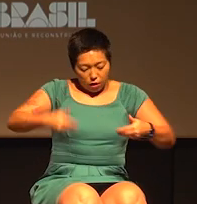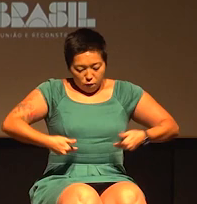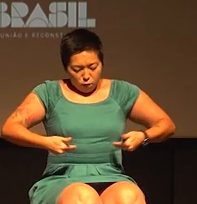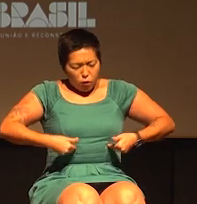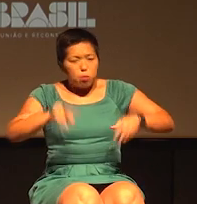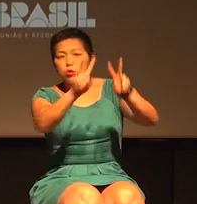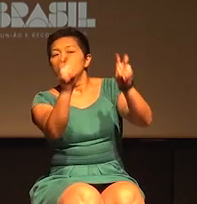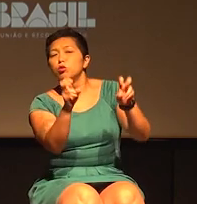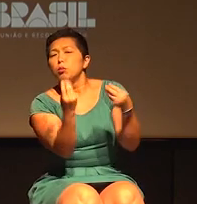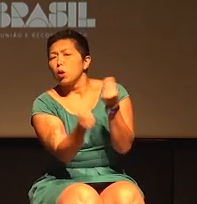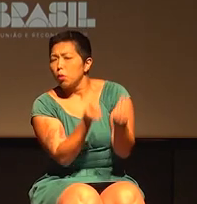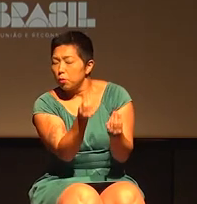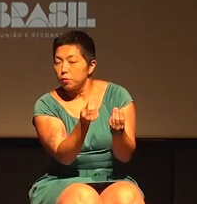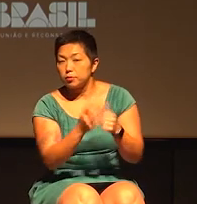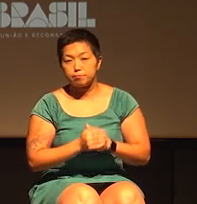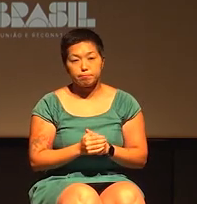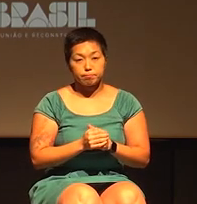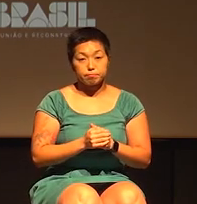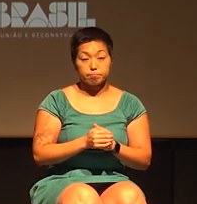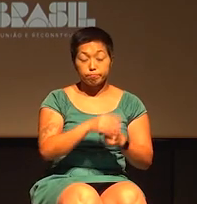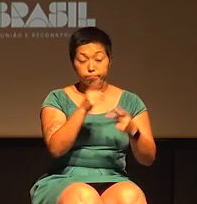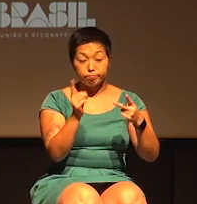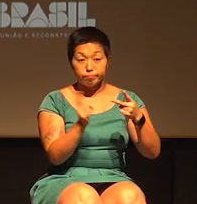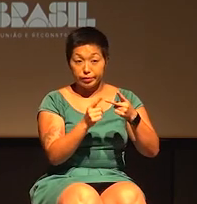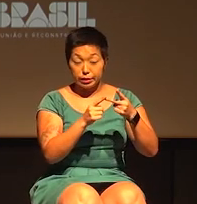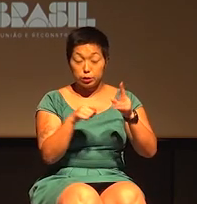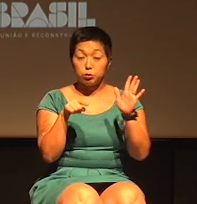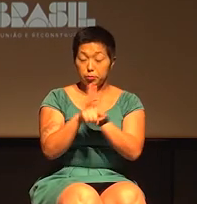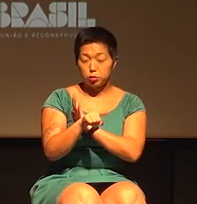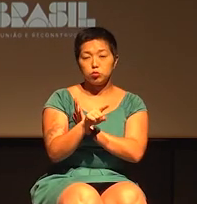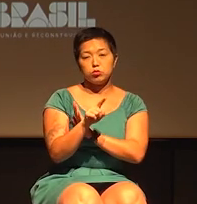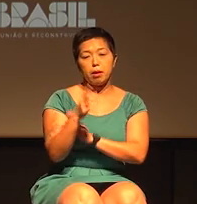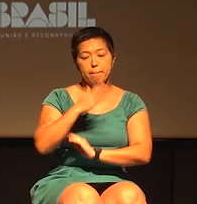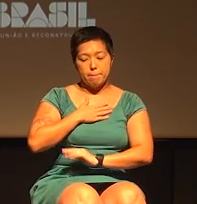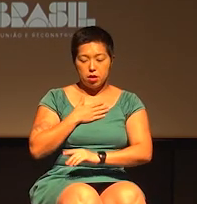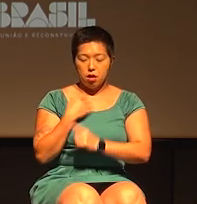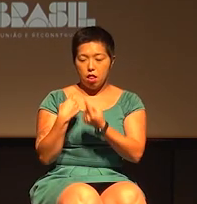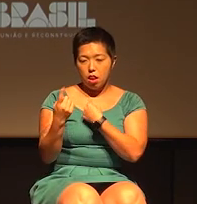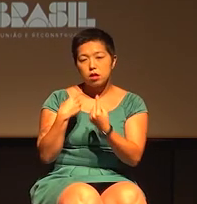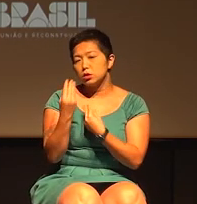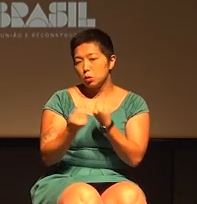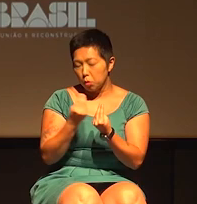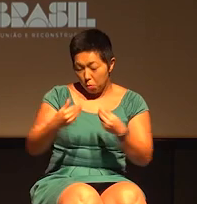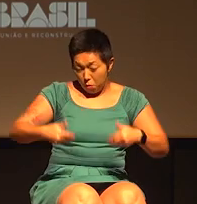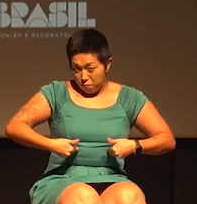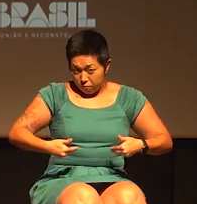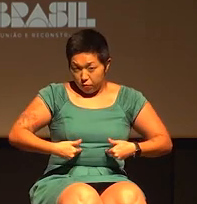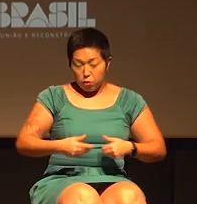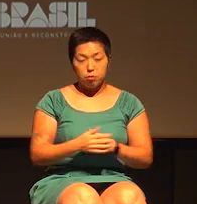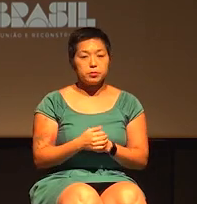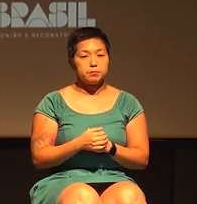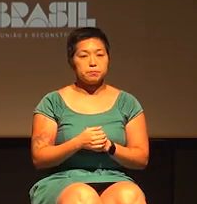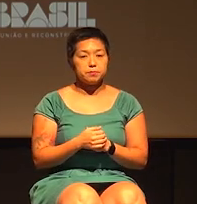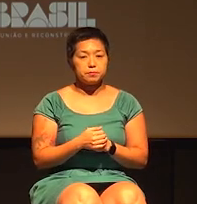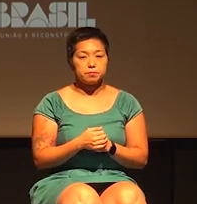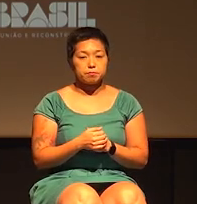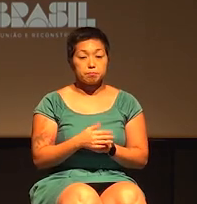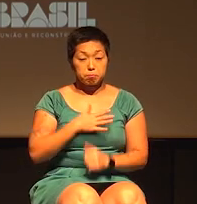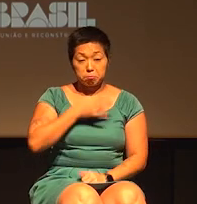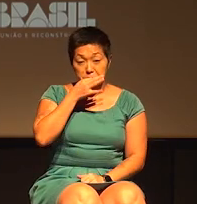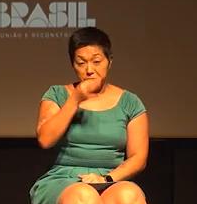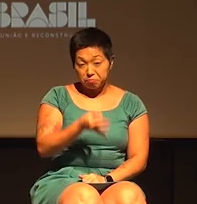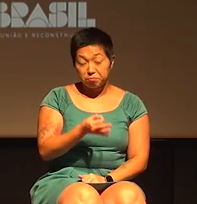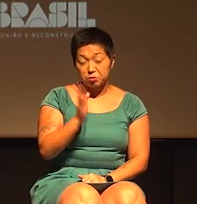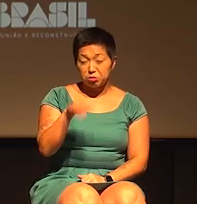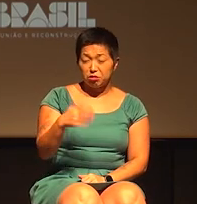né E aí para tratar da segunda pergunta que a Leila trouxe que é a da minha relação com isso né Eh eu assim eh